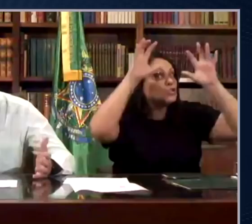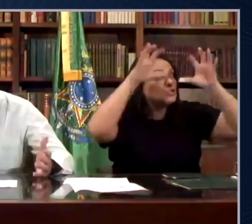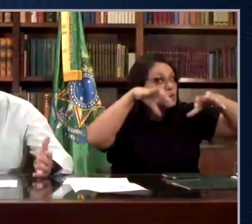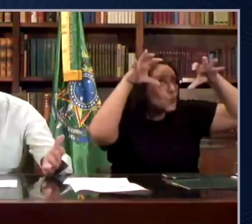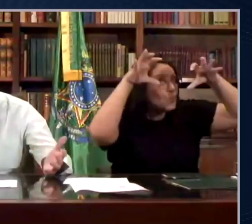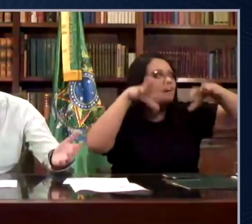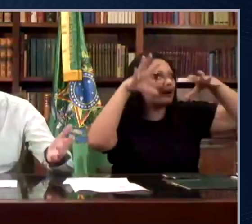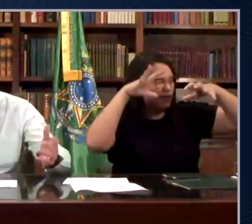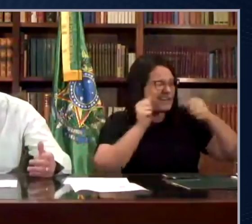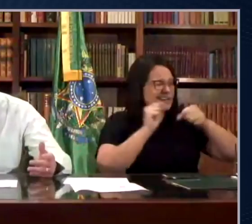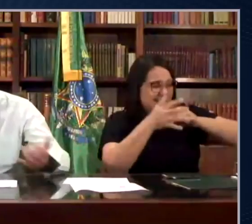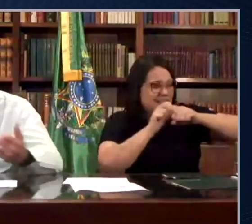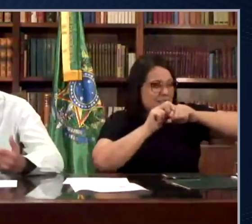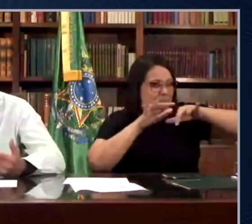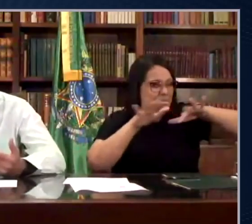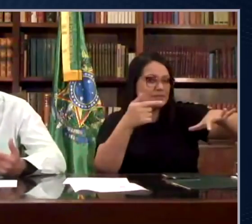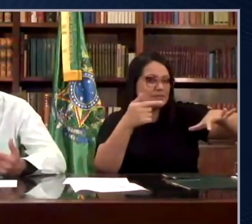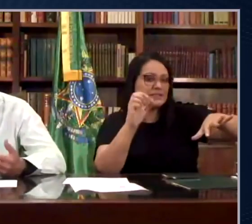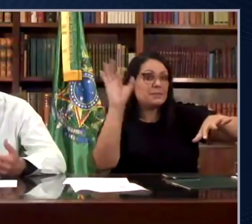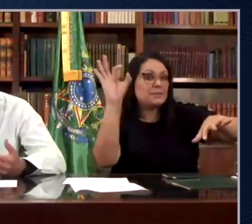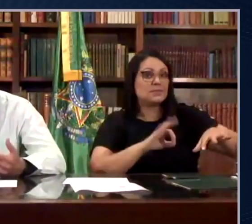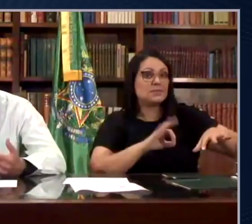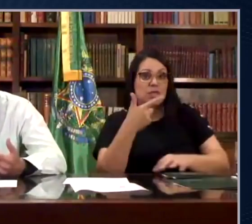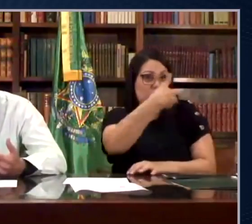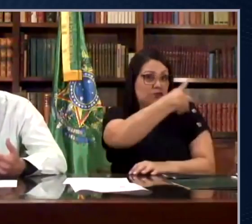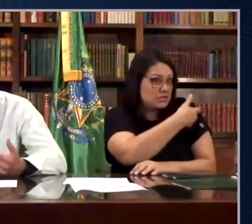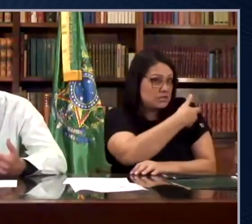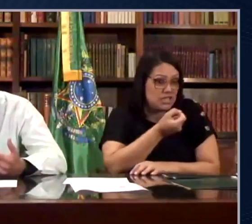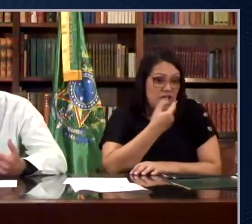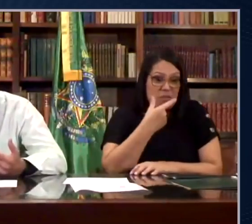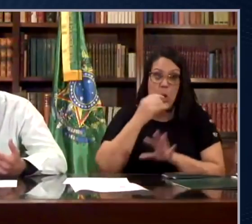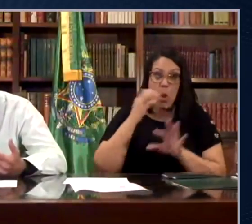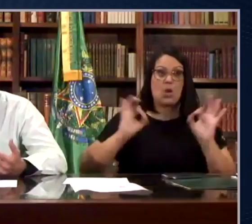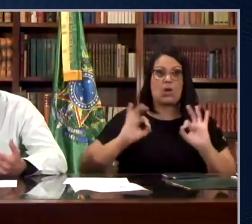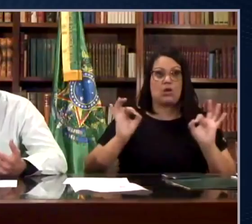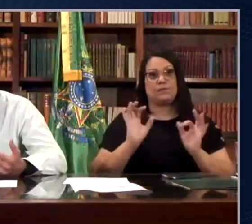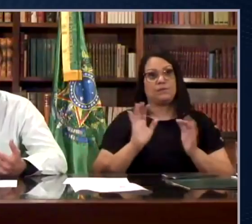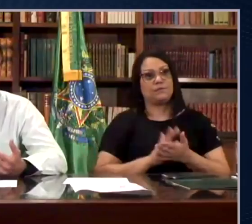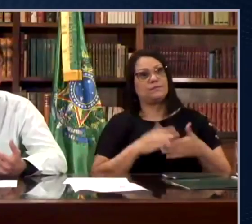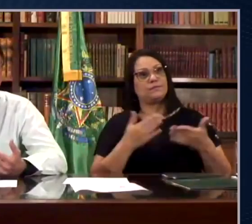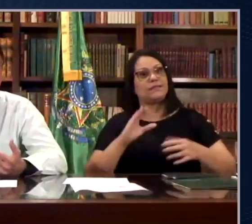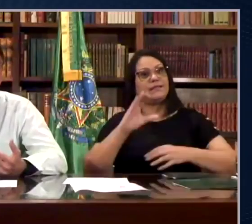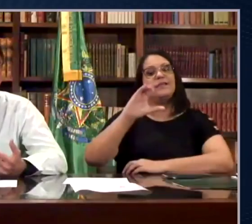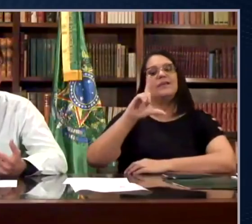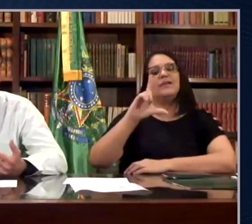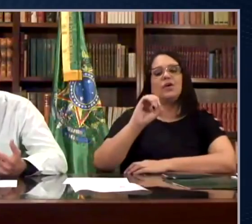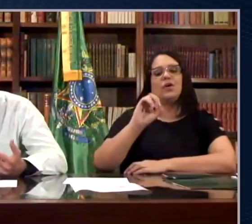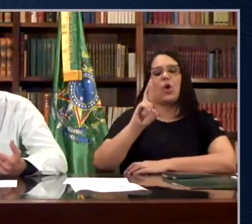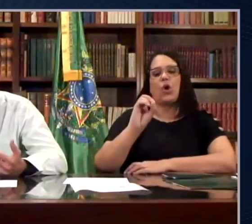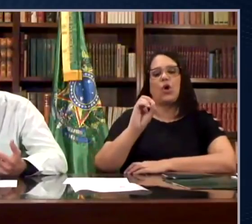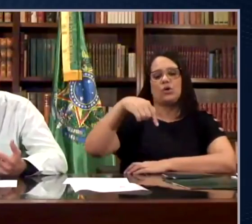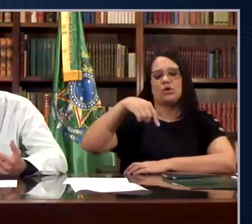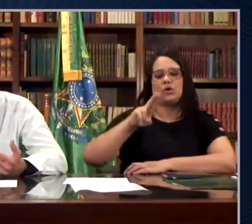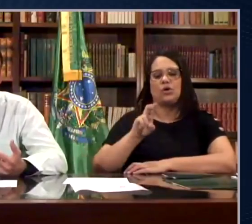volta de 70%, vai ter que molhar, porque não tem vacina e ainda não tem remédio. Se bem que a cloroquina